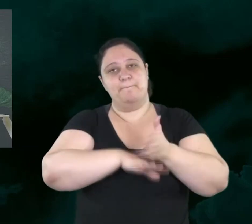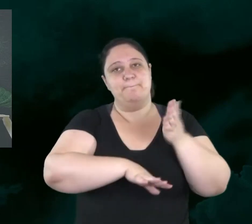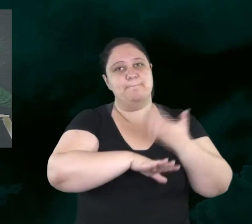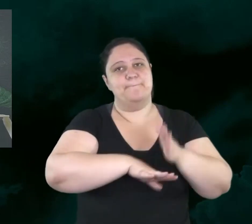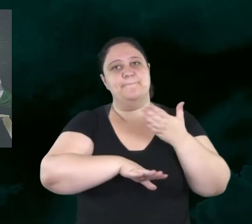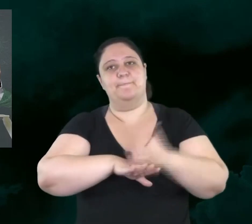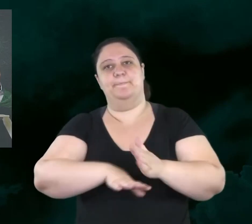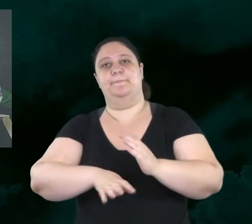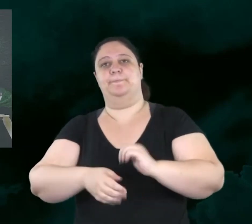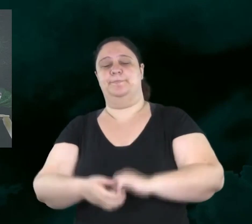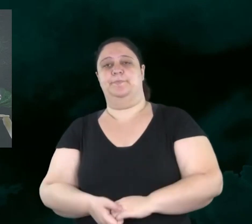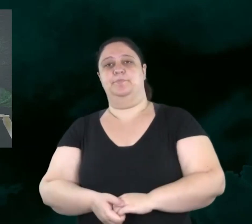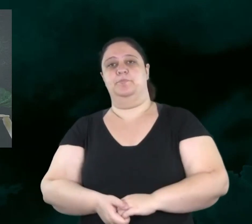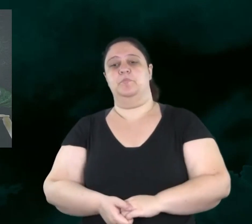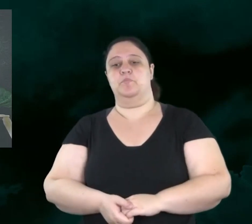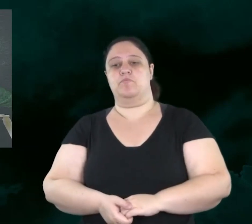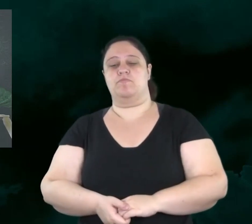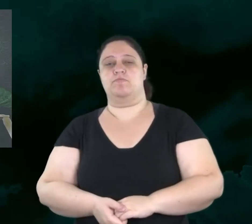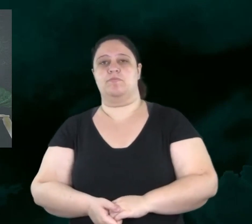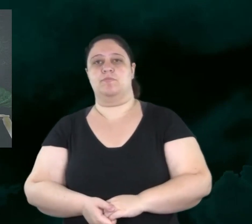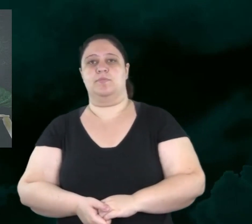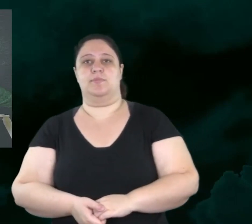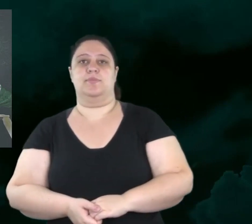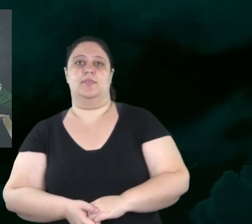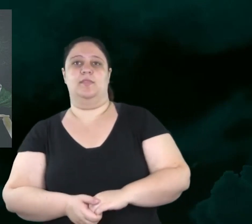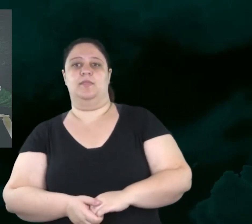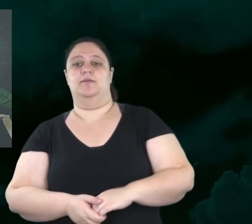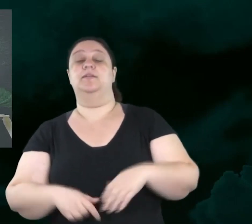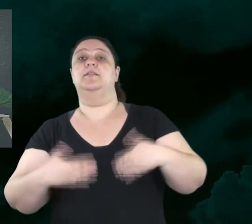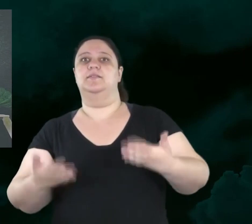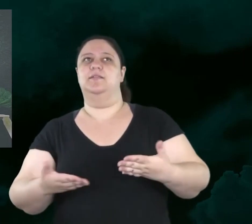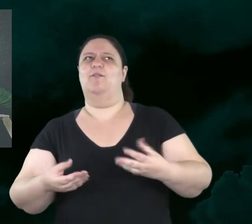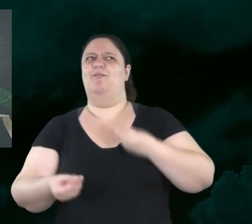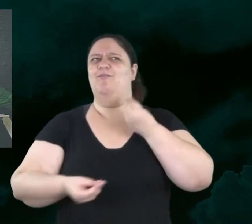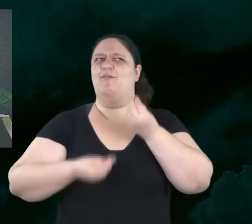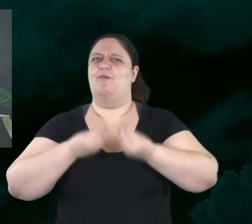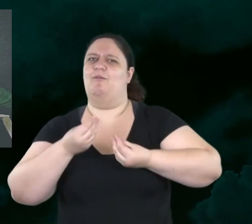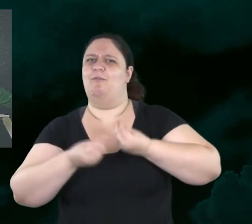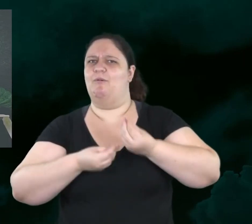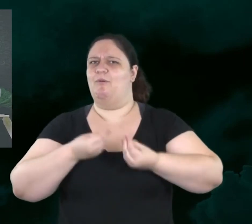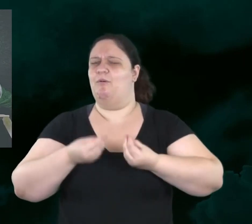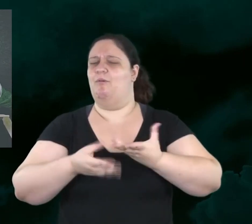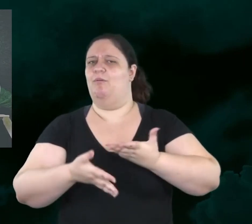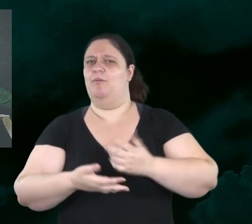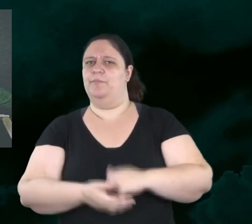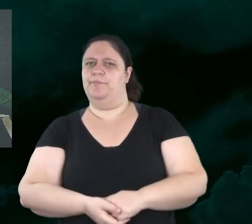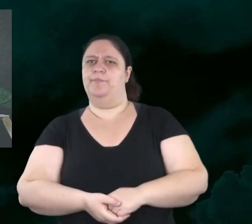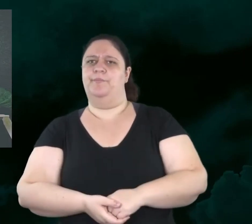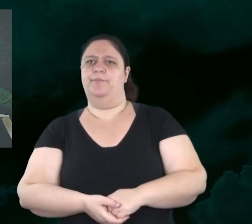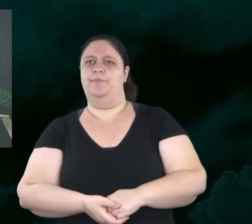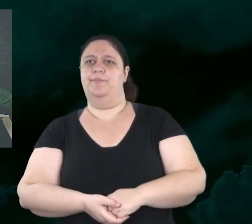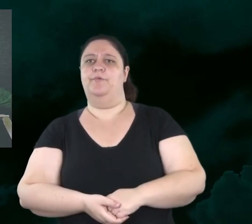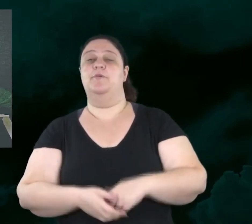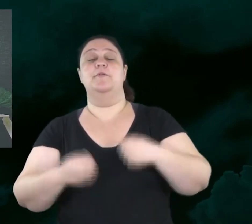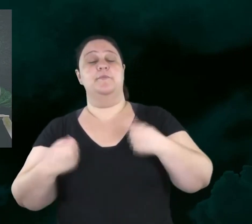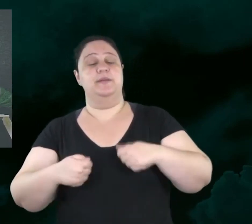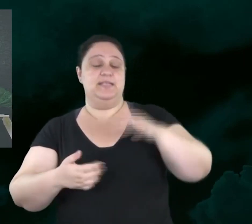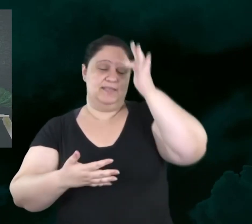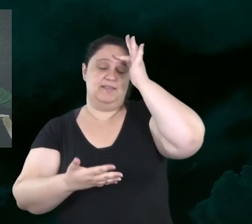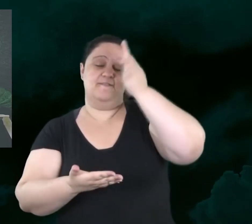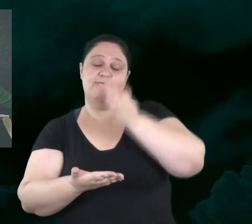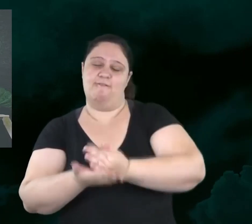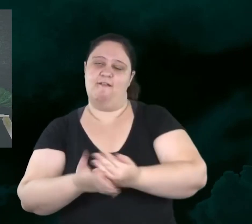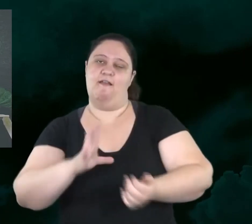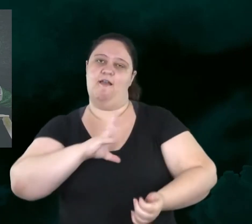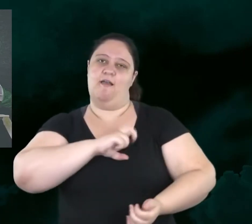E esse processo de transformar a graça em verdade, irmãos, é o processo da fé,